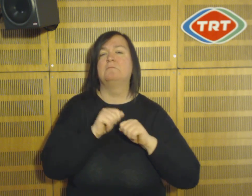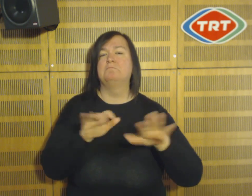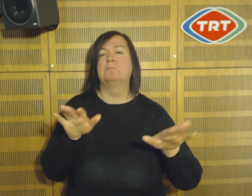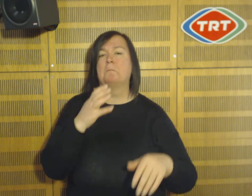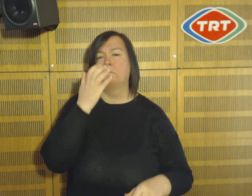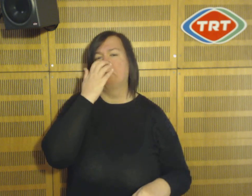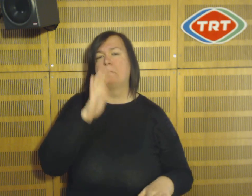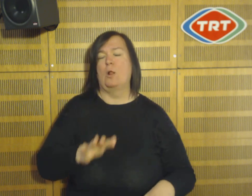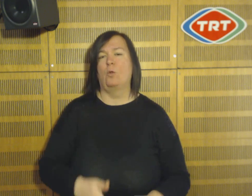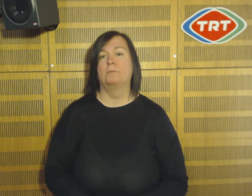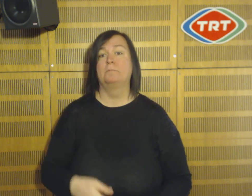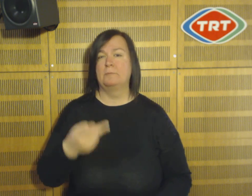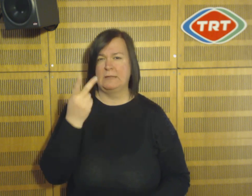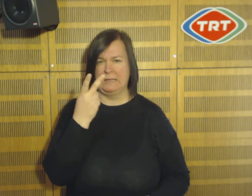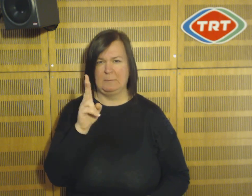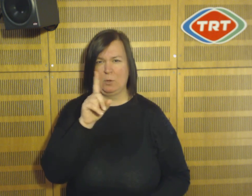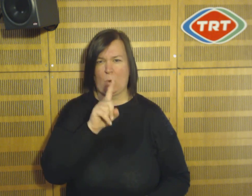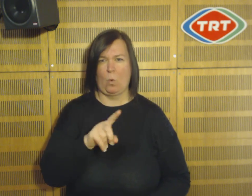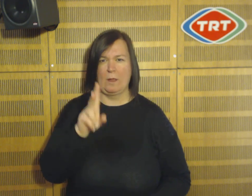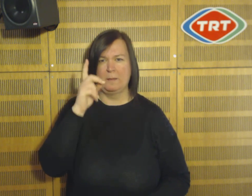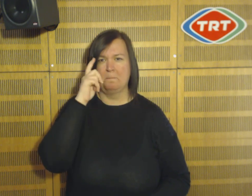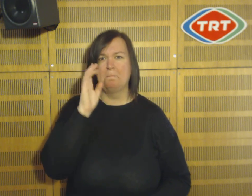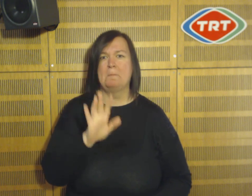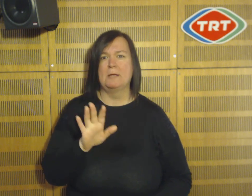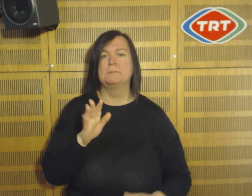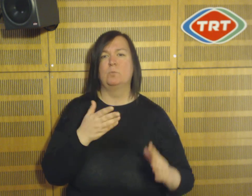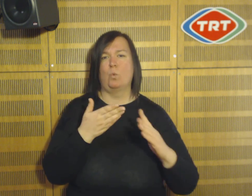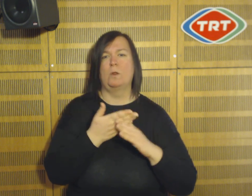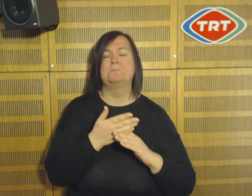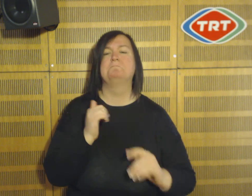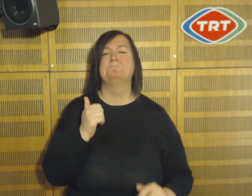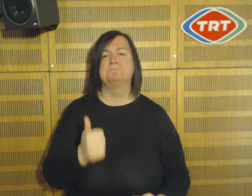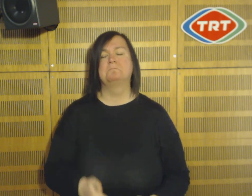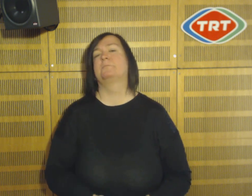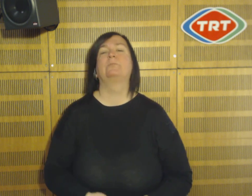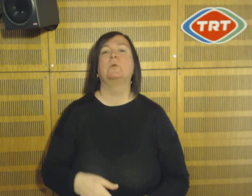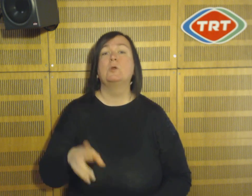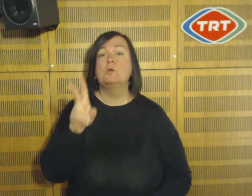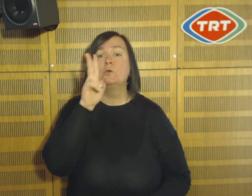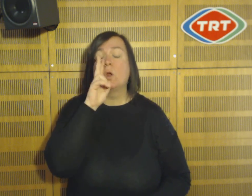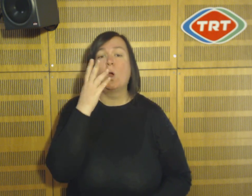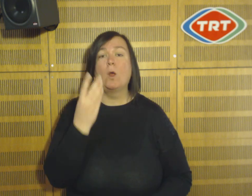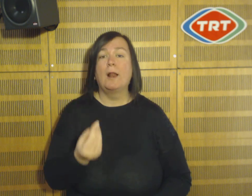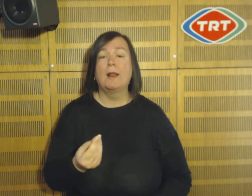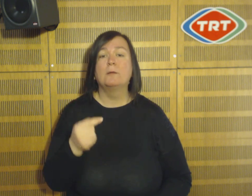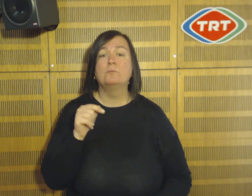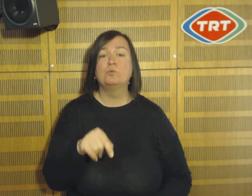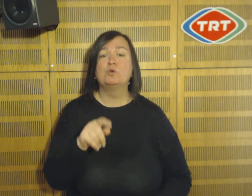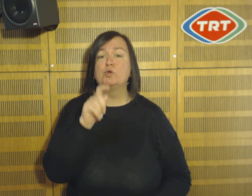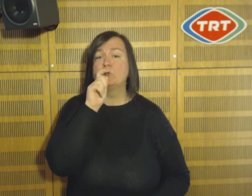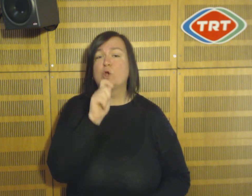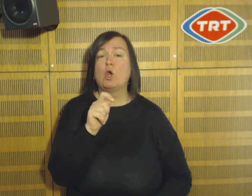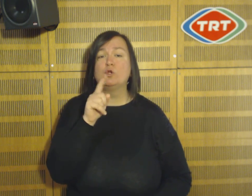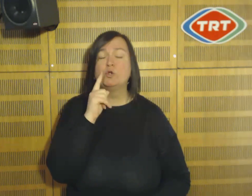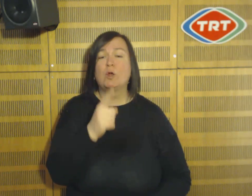beklenmekte Evet 2017 başlarında ulaşılabilir olak son olarak bu sözlük sayesinde ne gibi